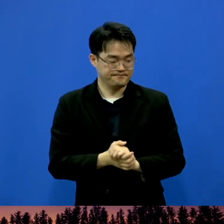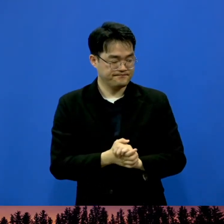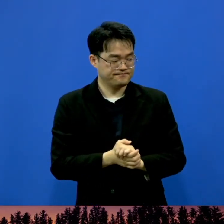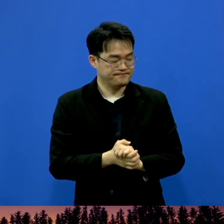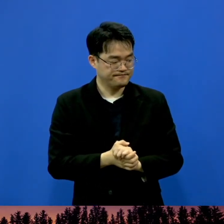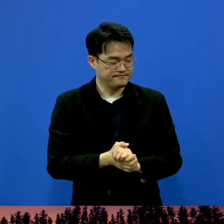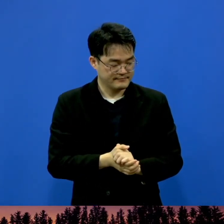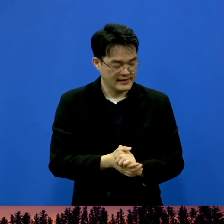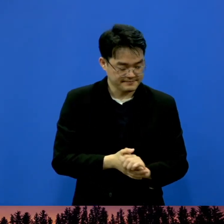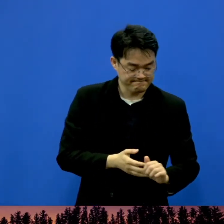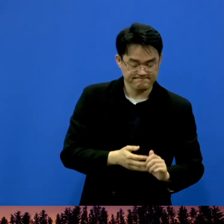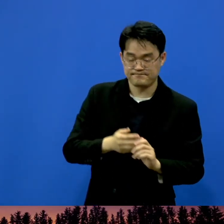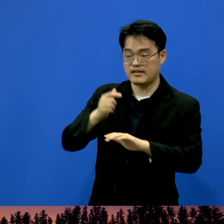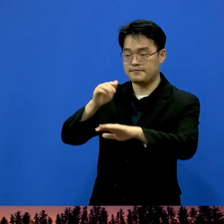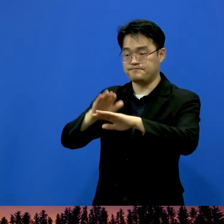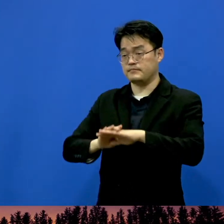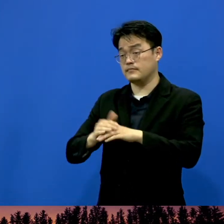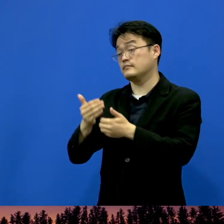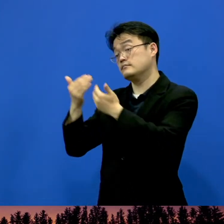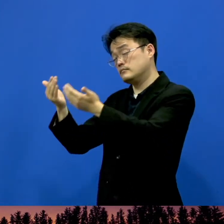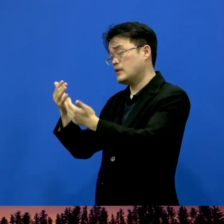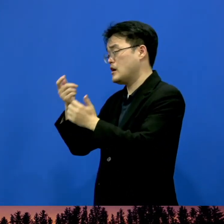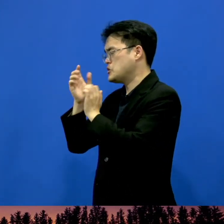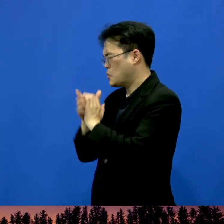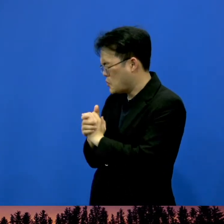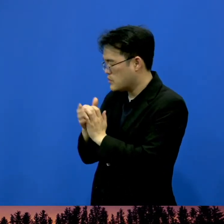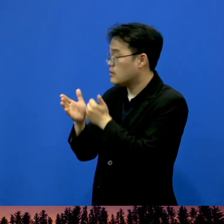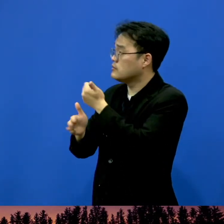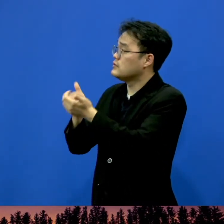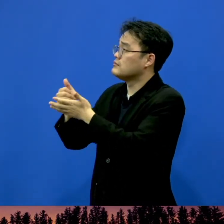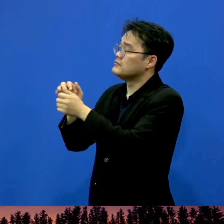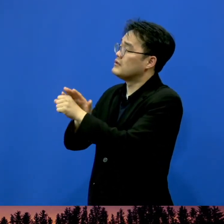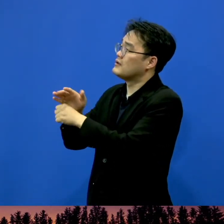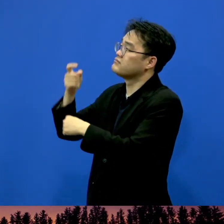예배를 드리고 기도를 하고 말씀을 들어도 하나님의 사랑을 느낀 적이 별로 없어.